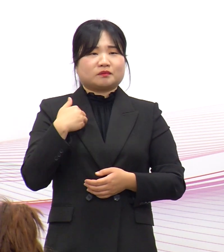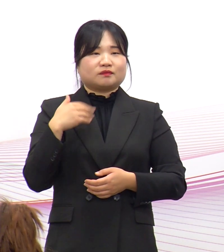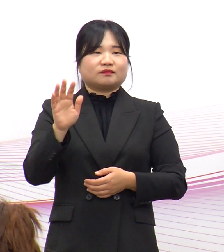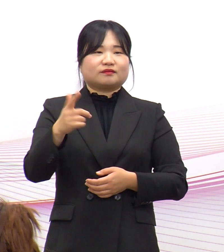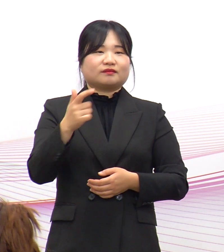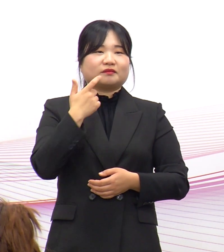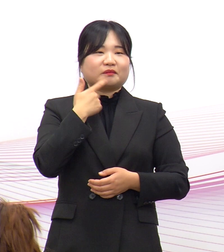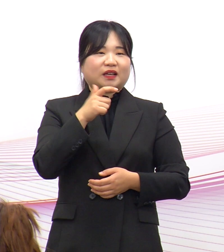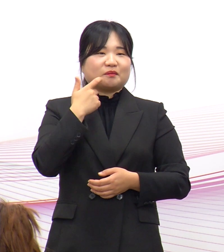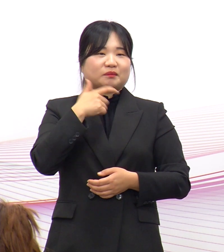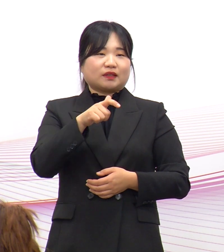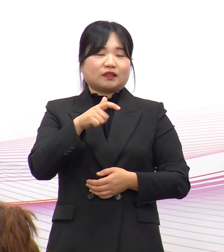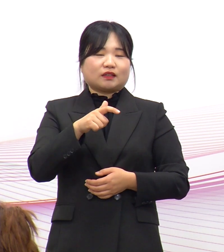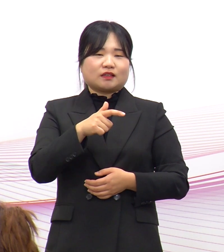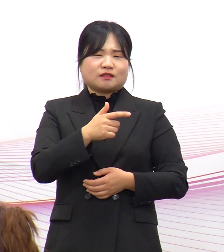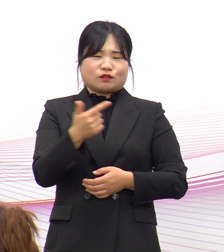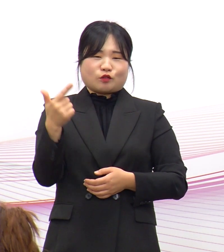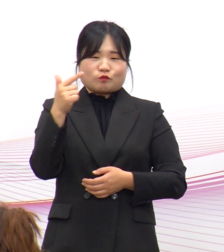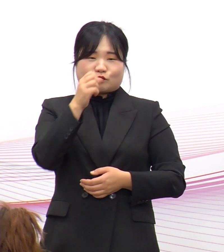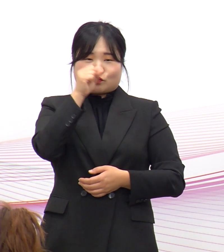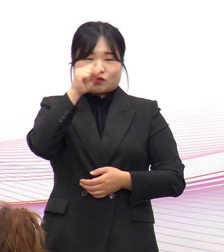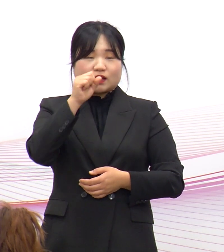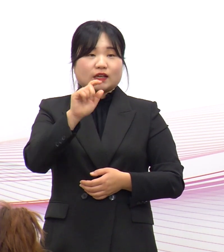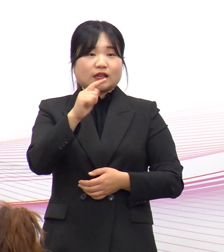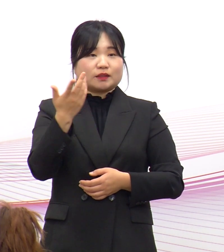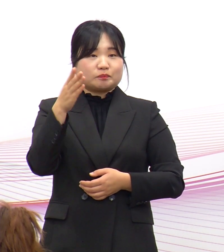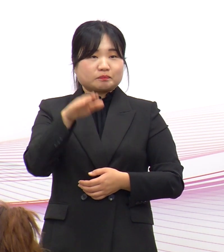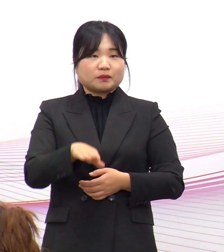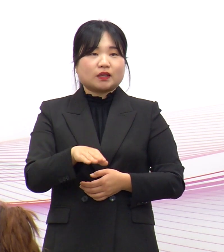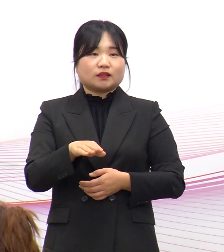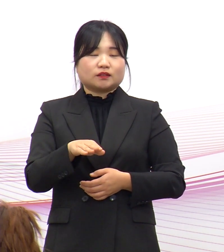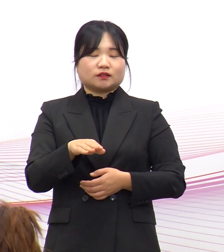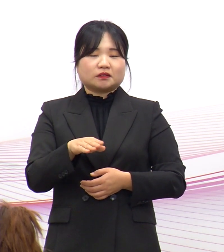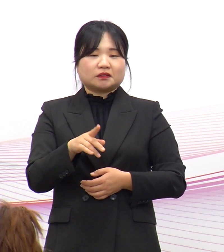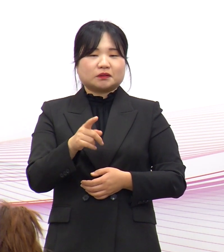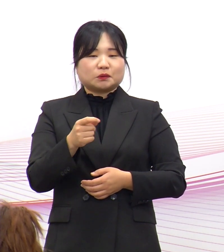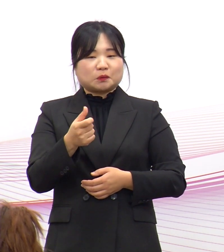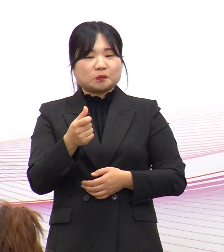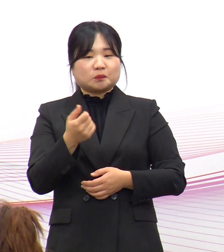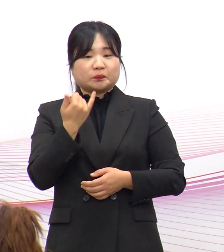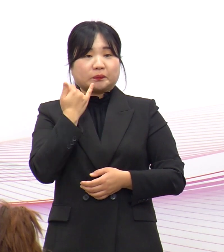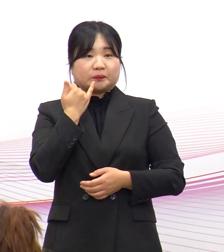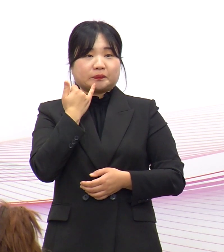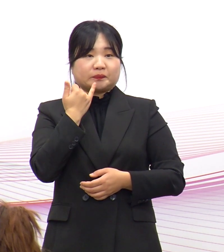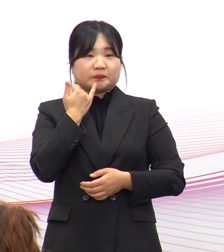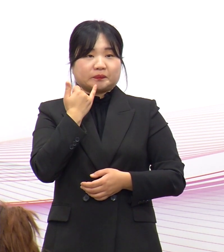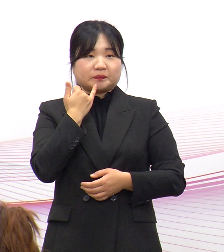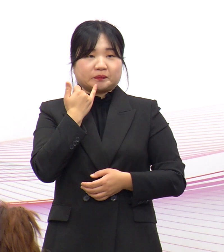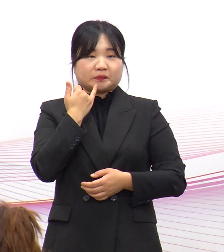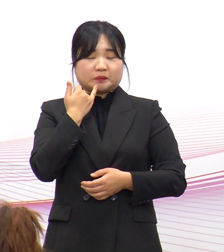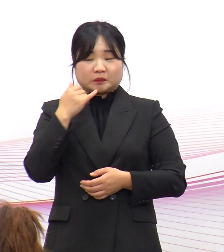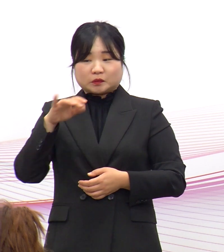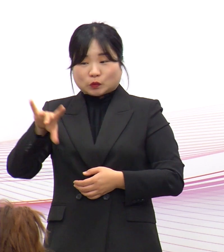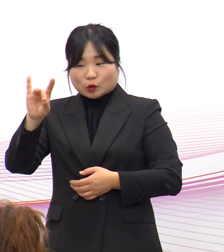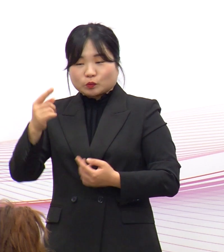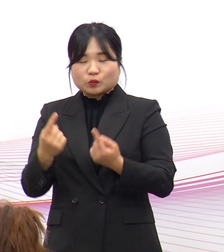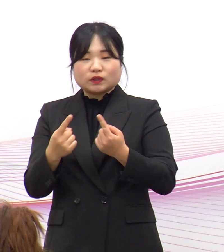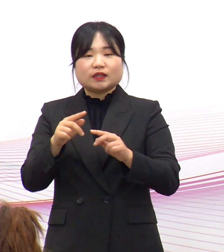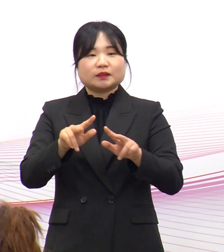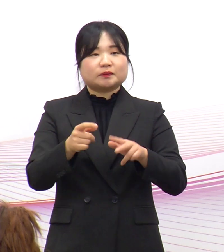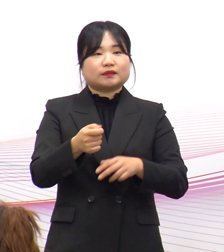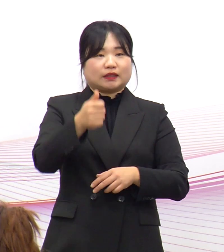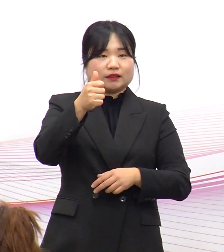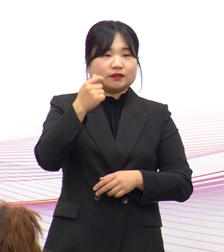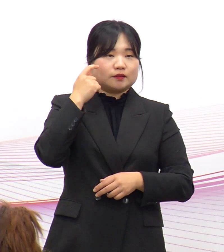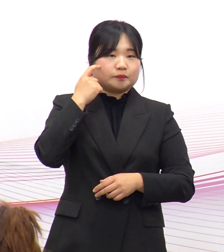않습니다. 아주 만족스럽지 않지만 그래도 상당한 진일보한 다리라고